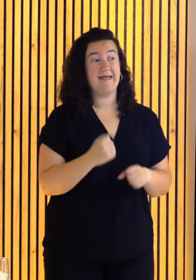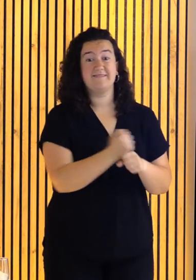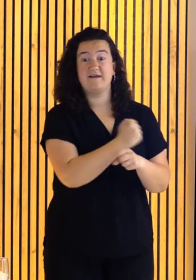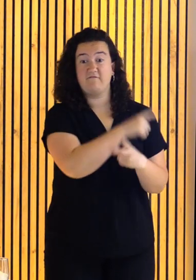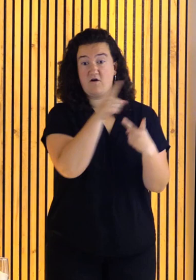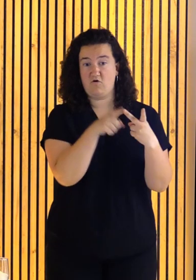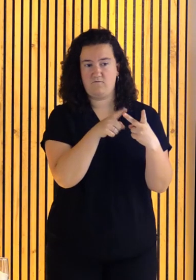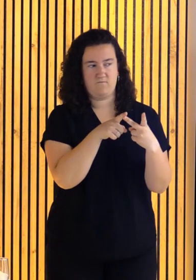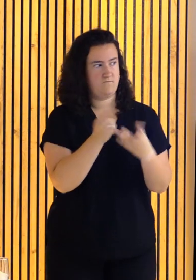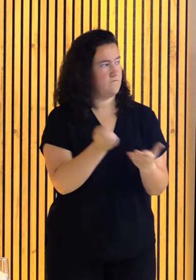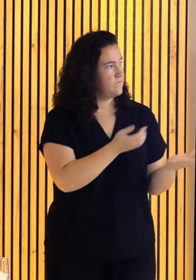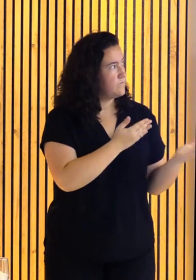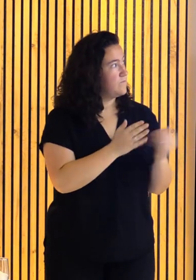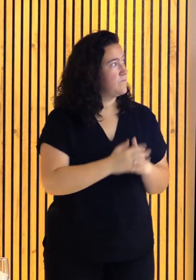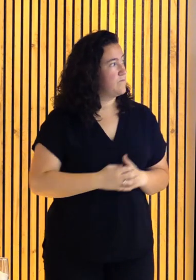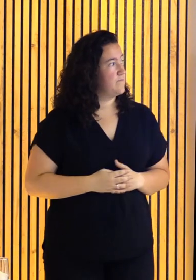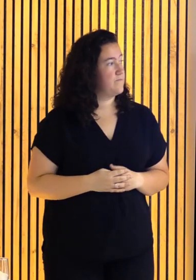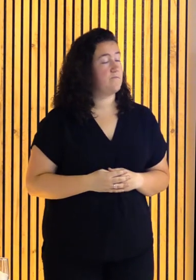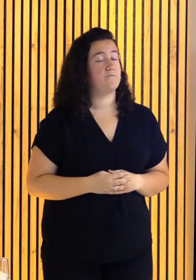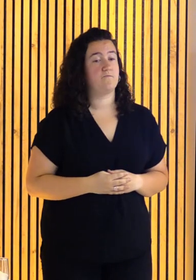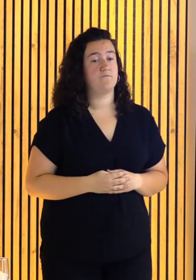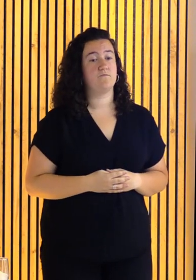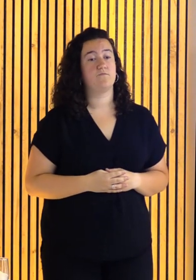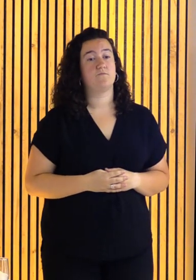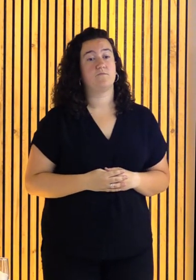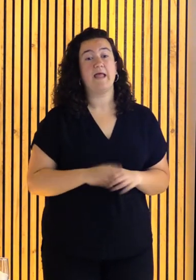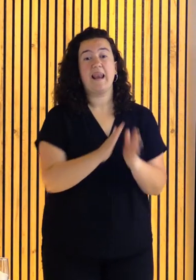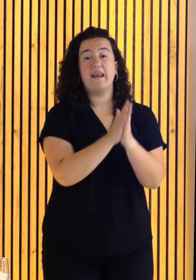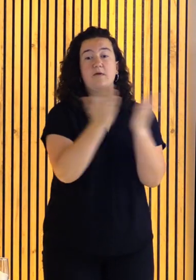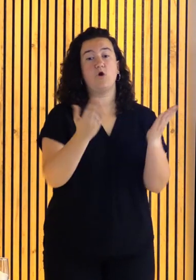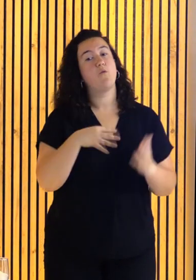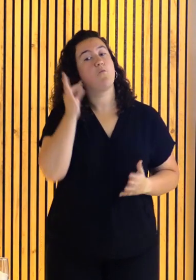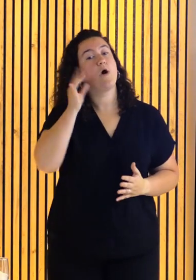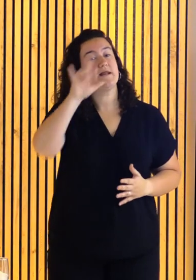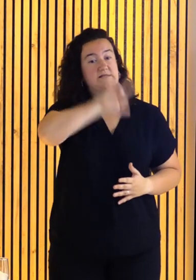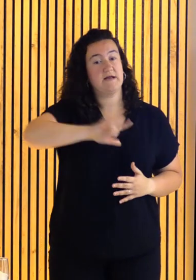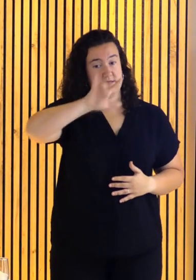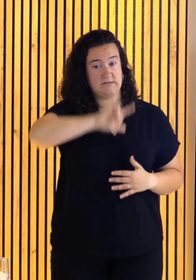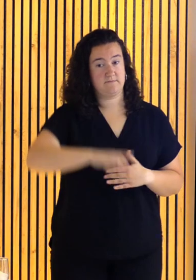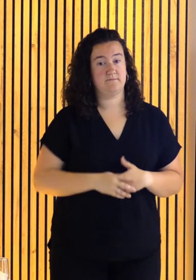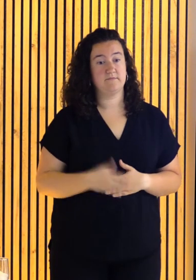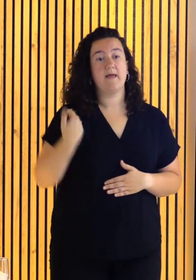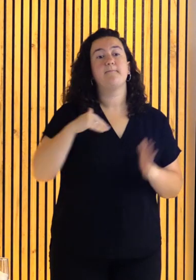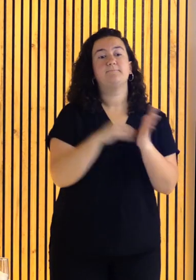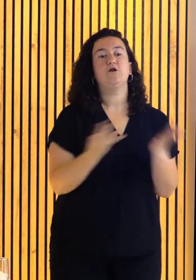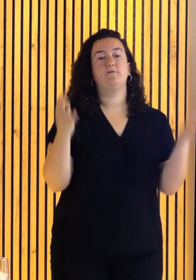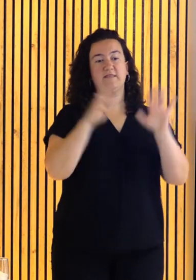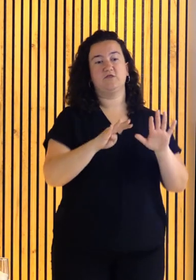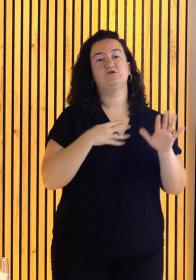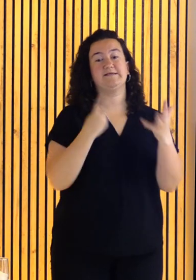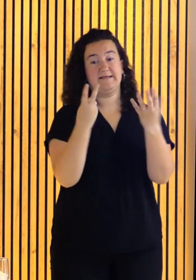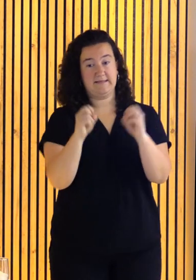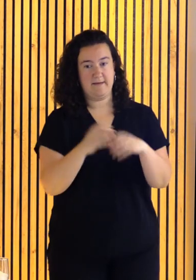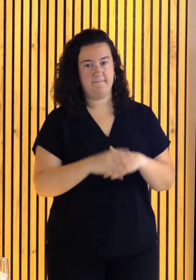giltzarri hau, emakume beltzak, edo The Black Women liburua, 1970-ekoa, Toni Keith Bambara autore